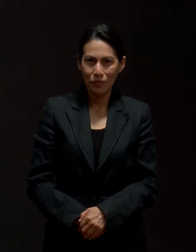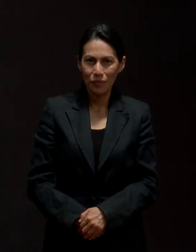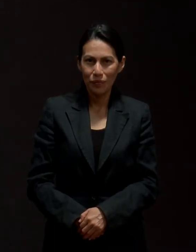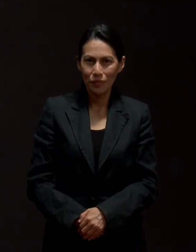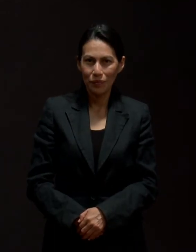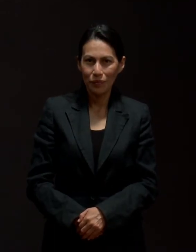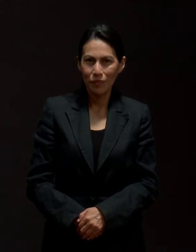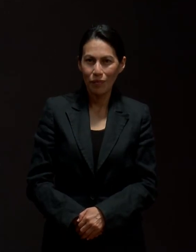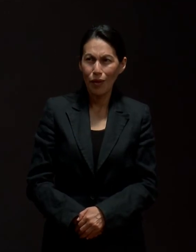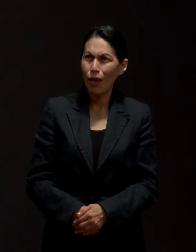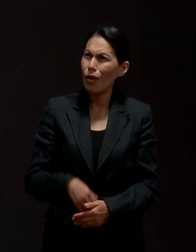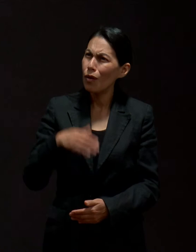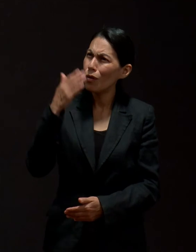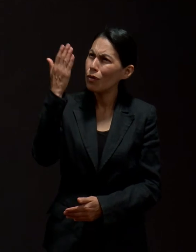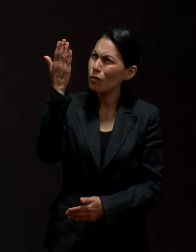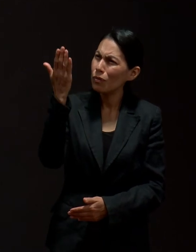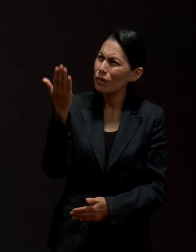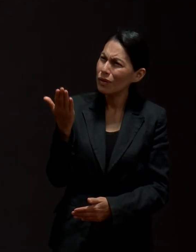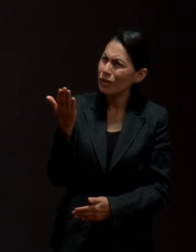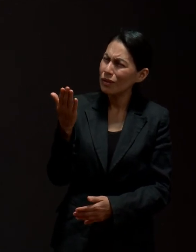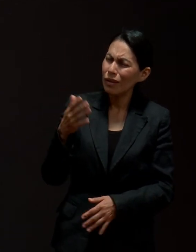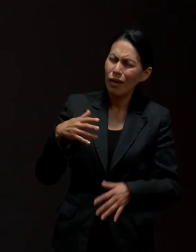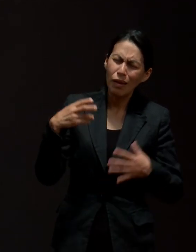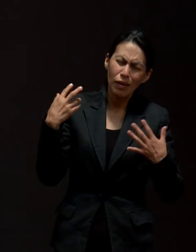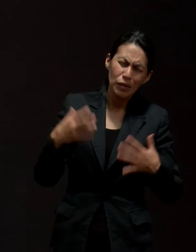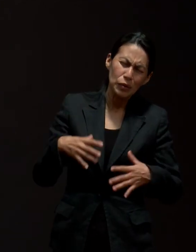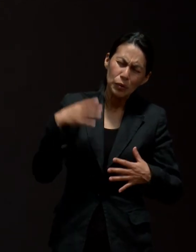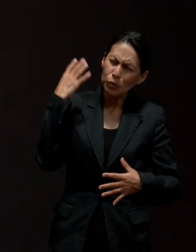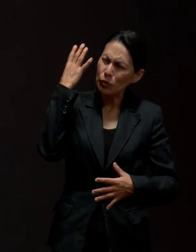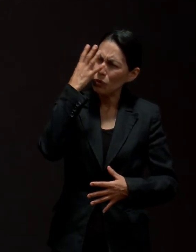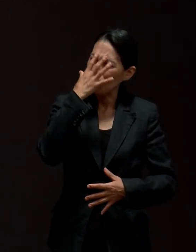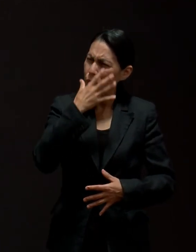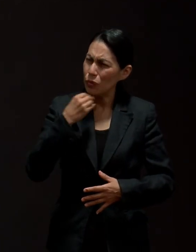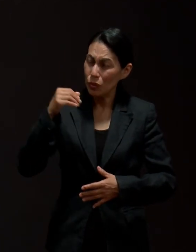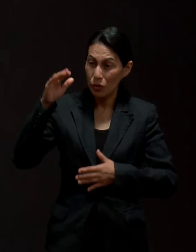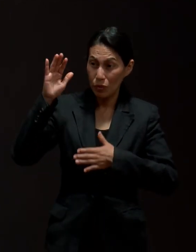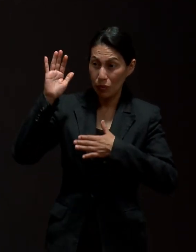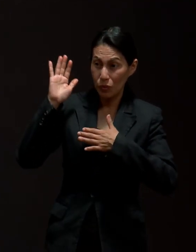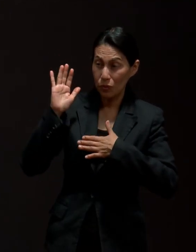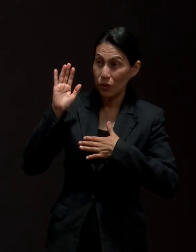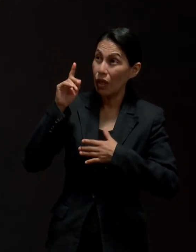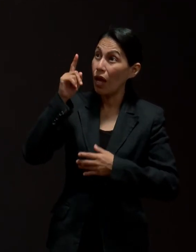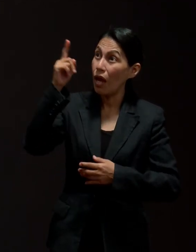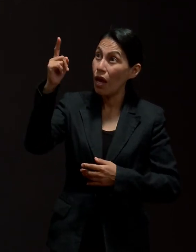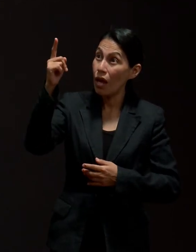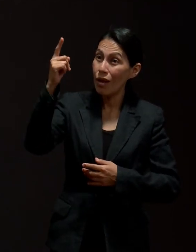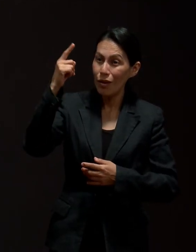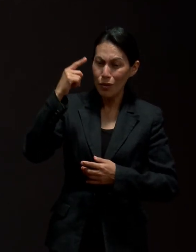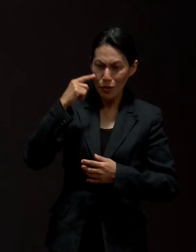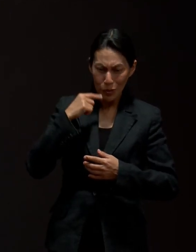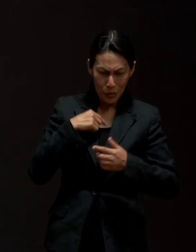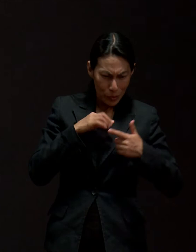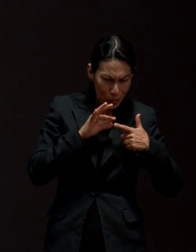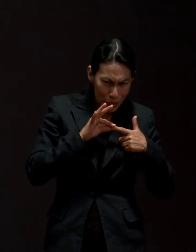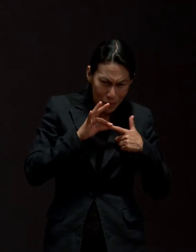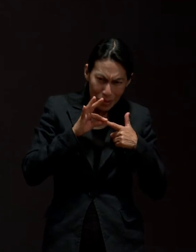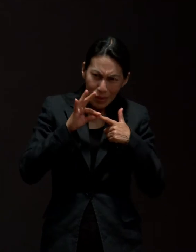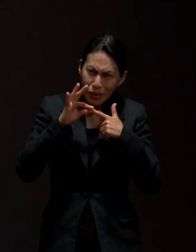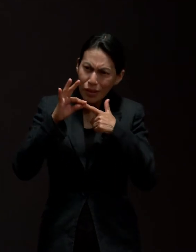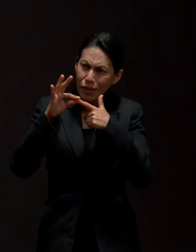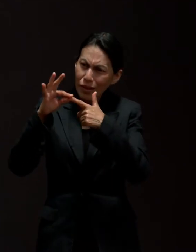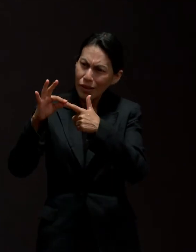Siento presencia en